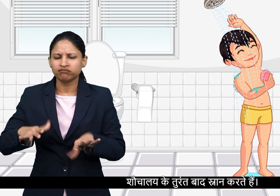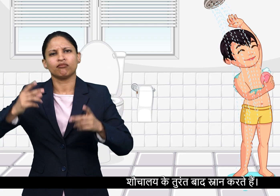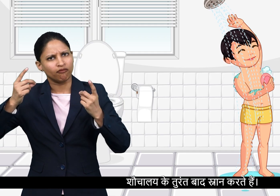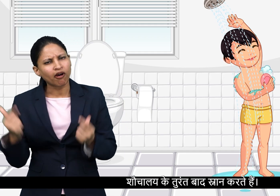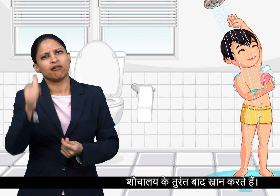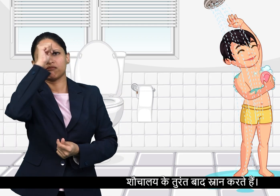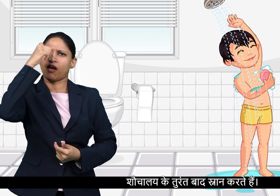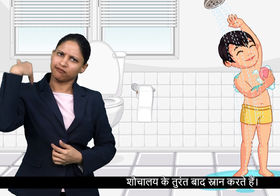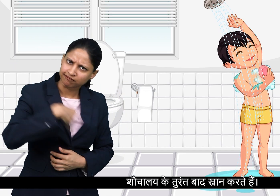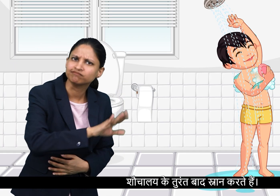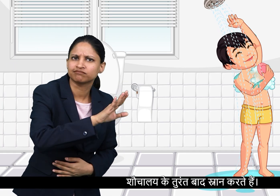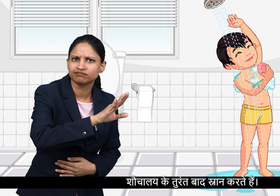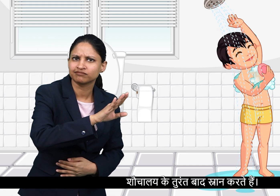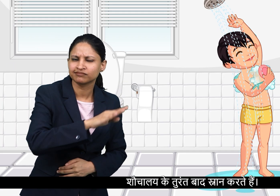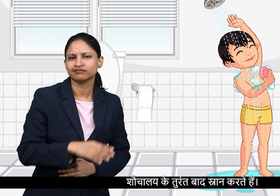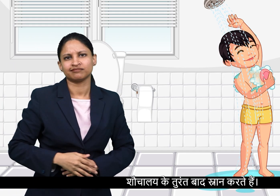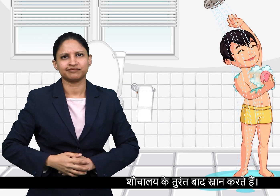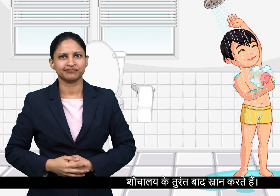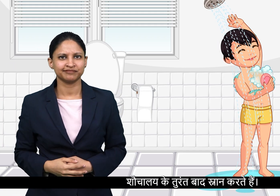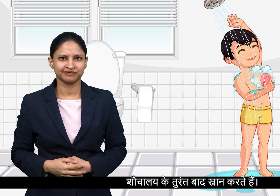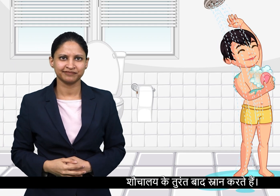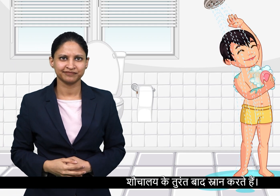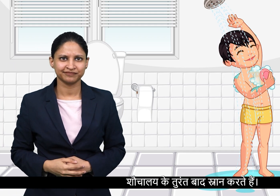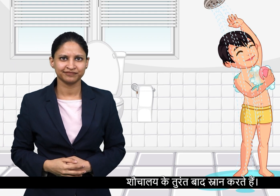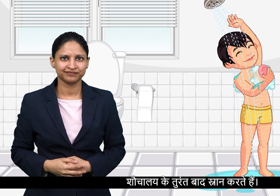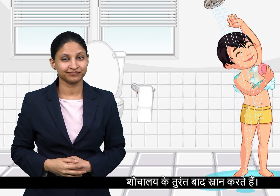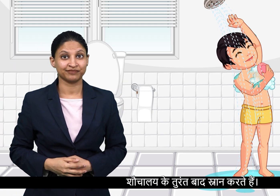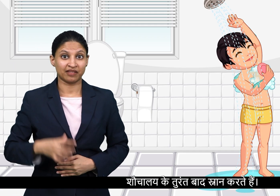शौचालय के तुरंत बाद स्नान करते हैं।